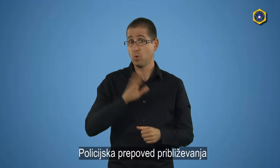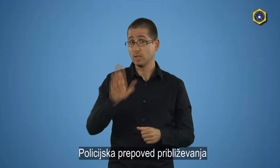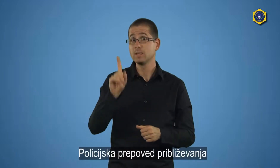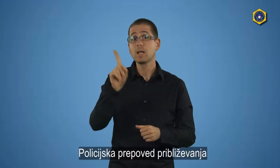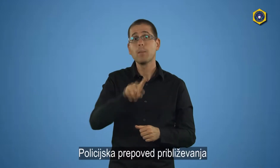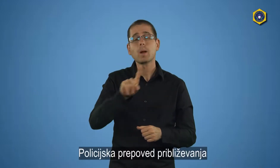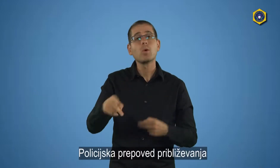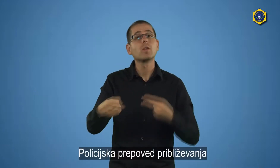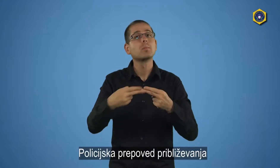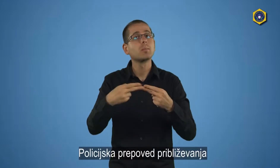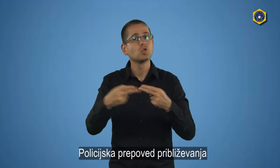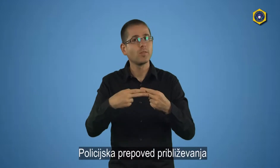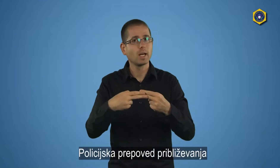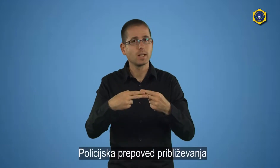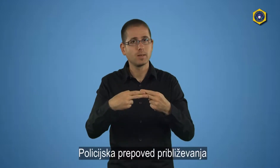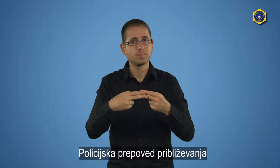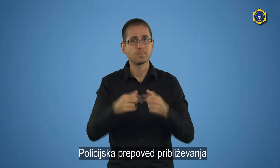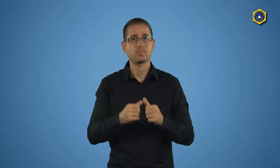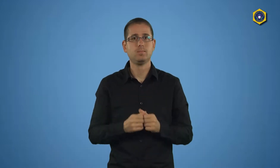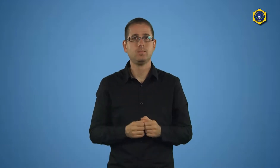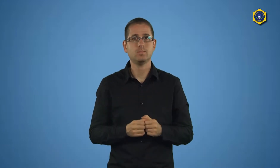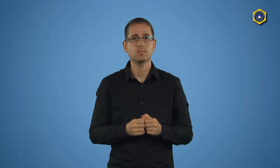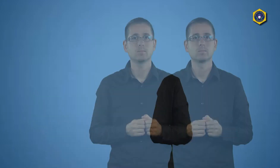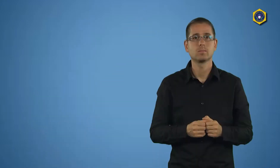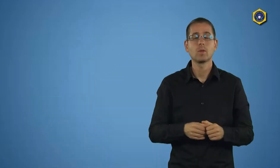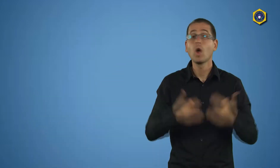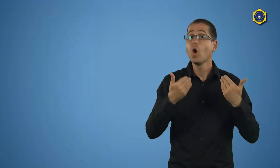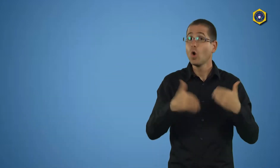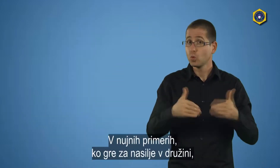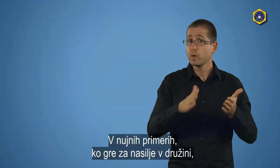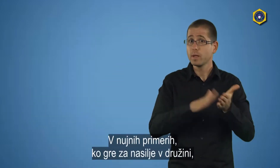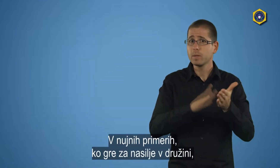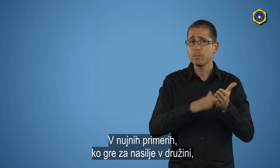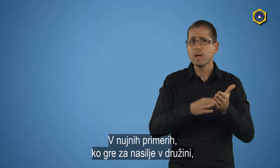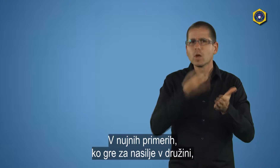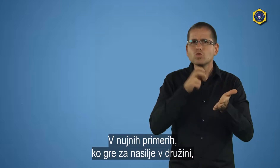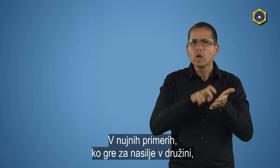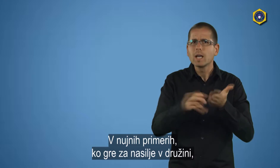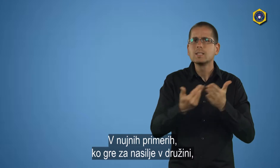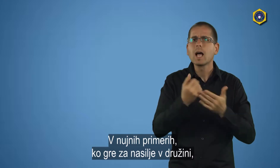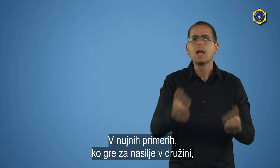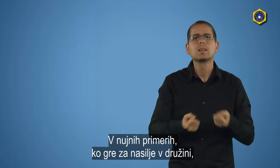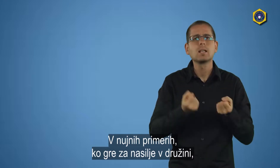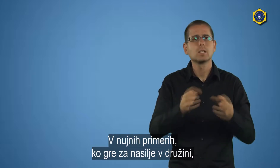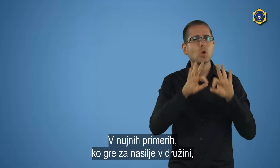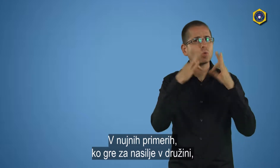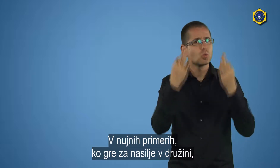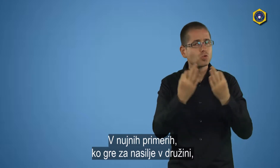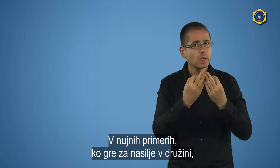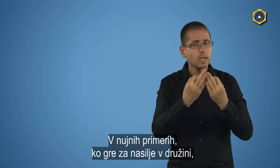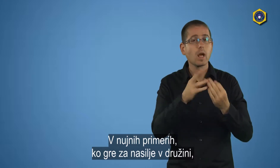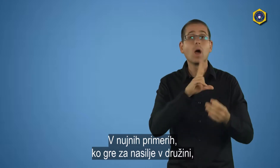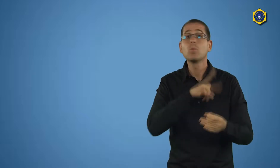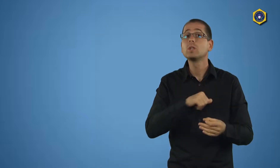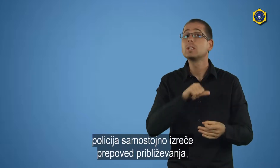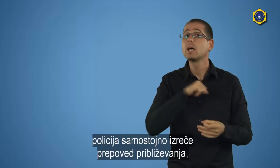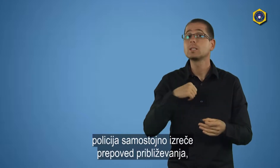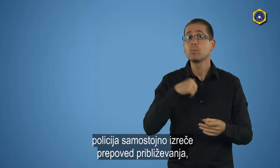Policijska prepoved približevanja. V nujnih primerih, ko gre za nasilje v družini, policija samostojno